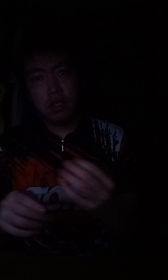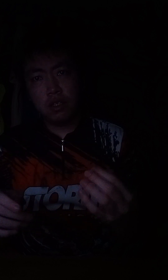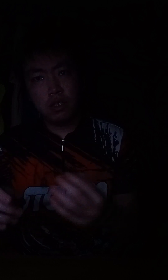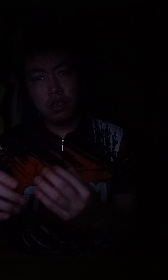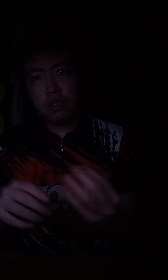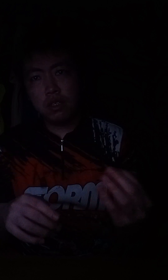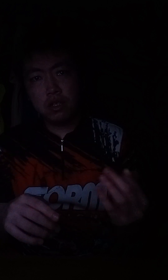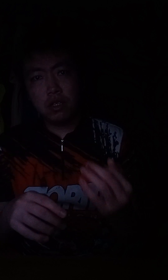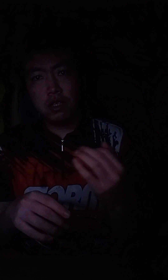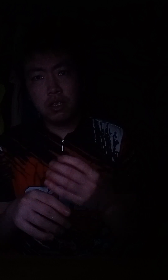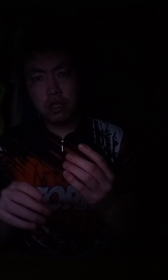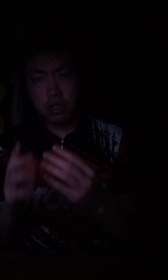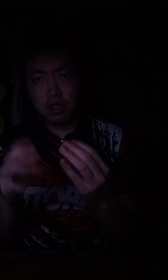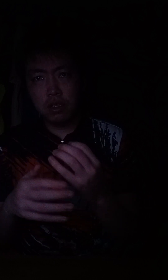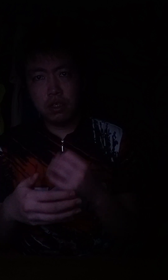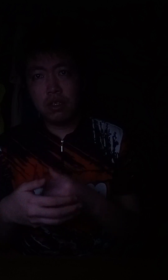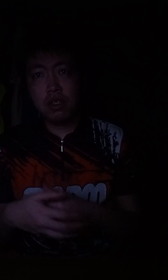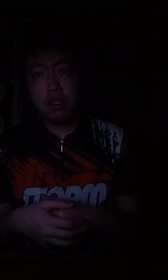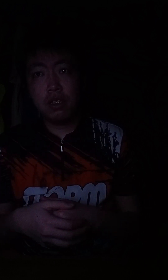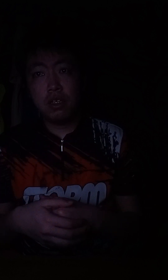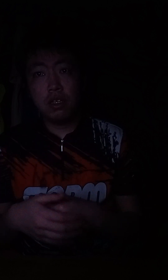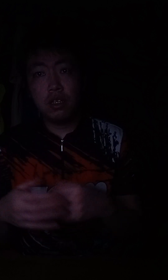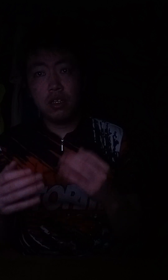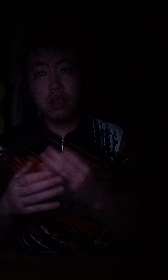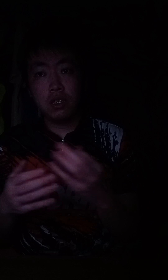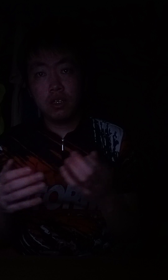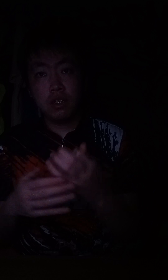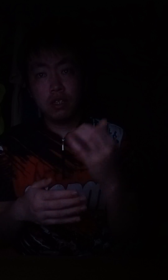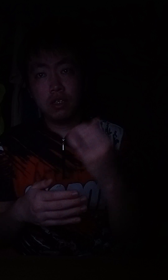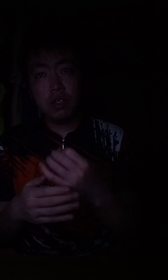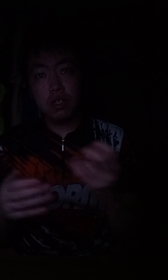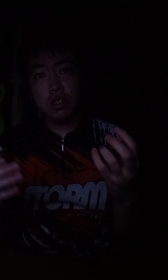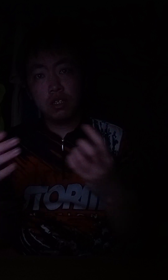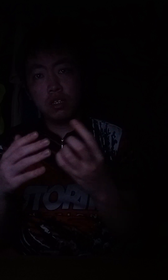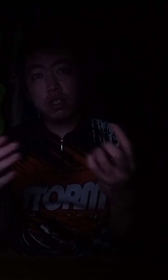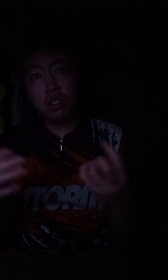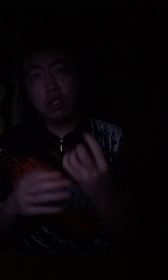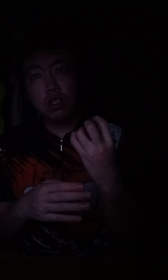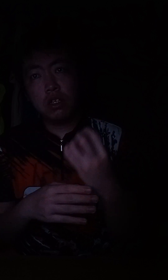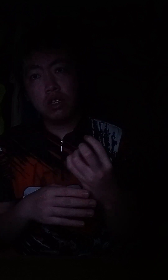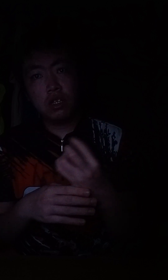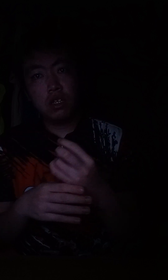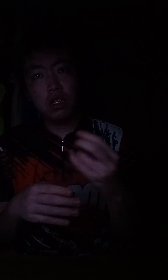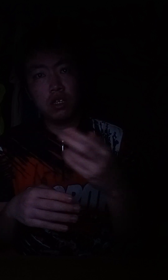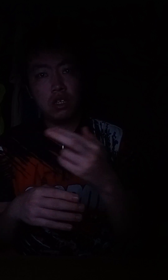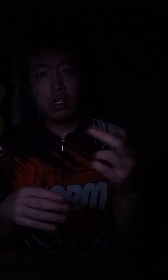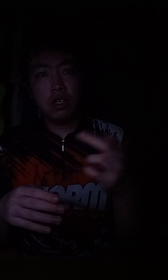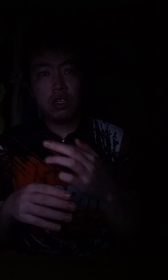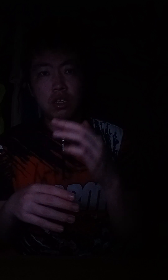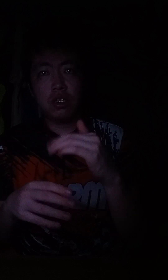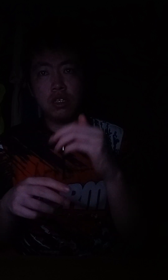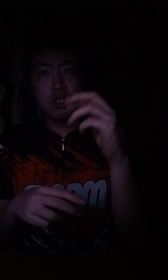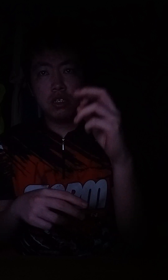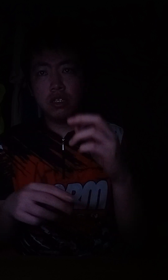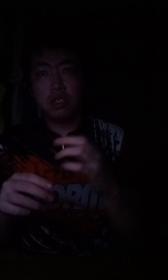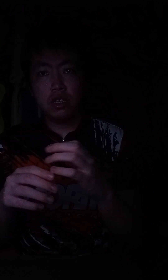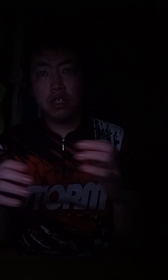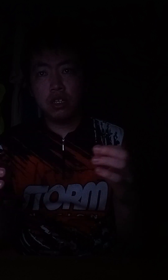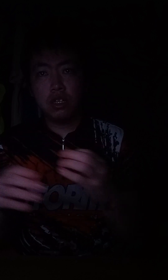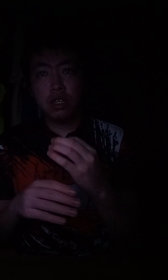고려한 간격입니다. 또 칸막이 윗부분은 환기 시설이 있는 경우 틈을 30cm 미만으로 설치할 수 있도록 해